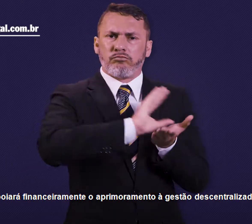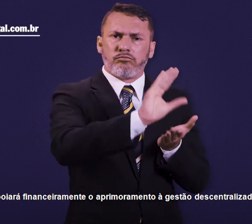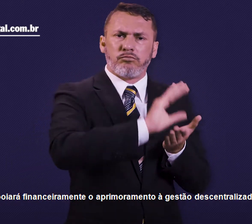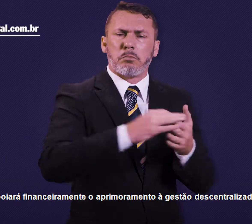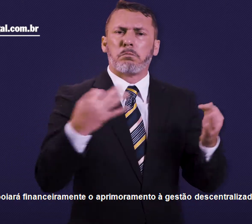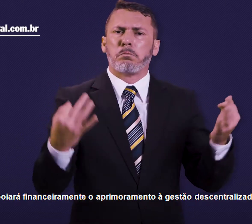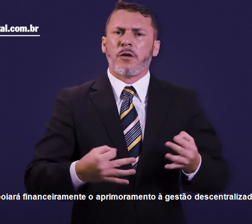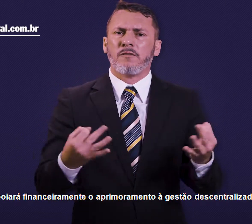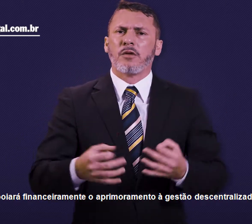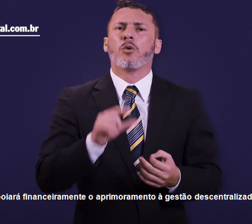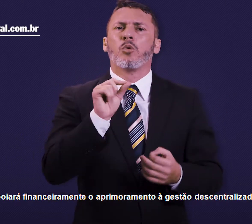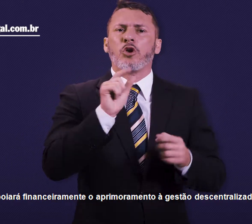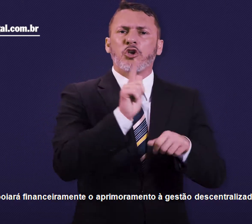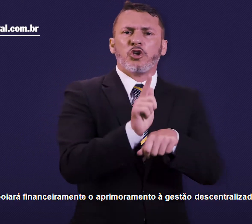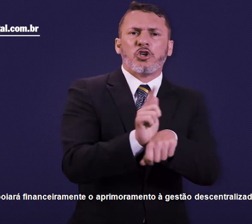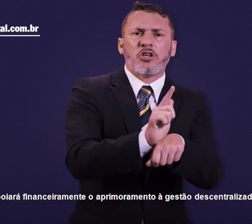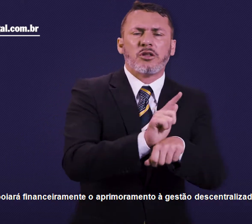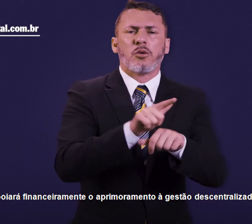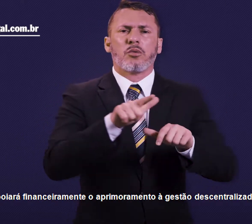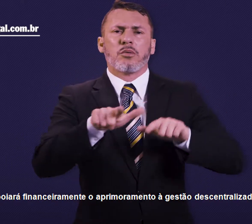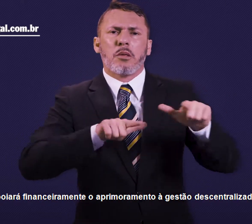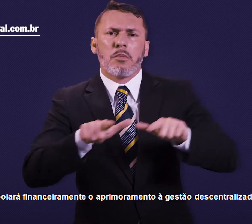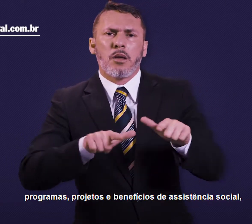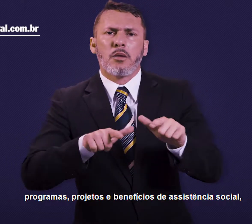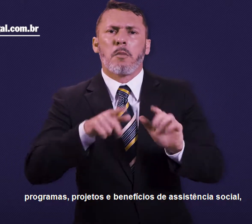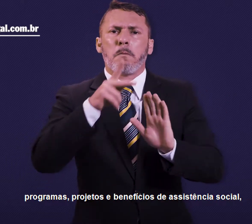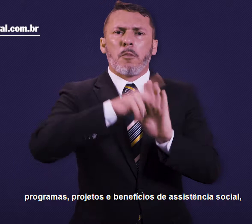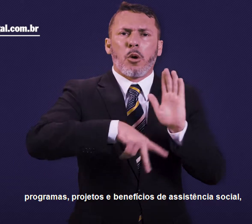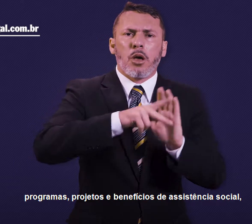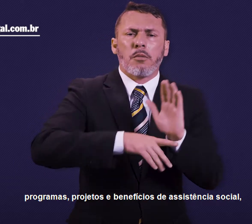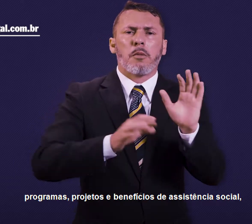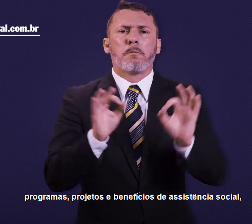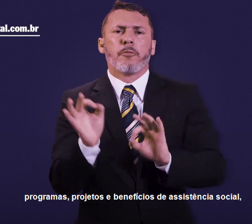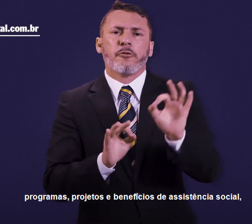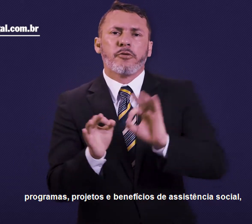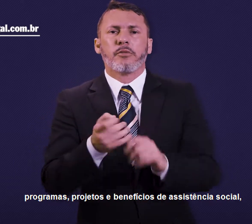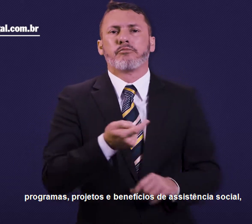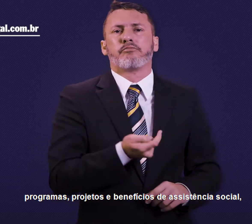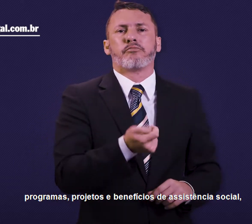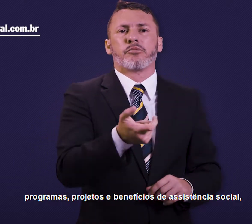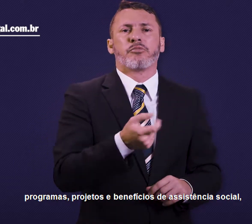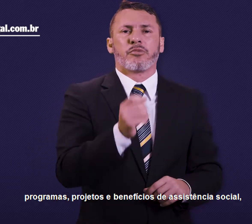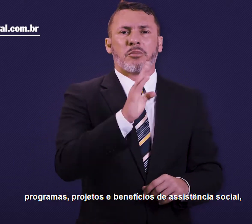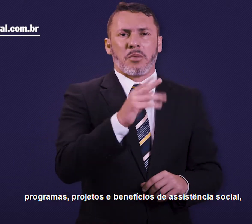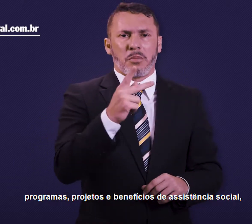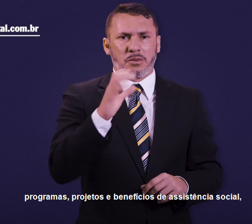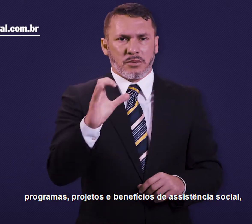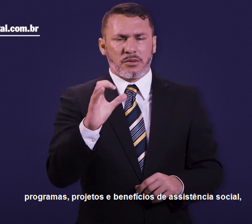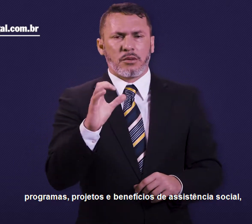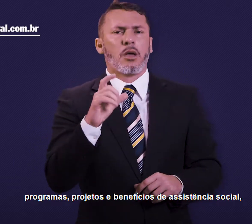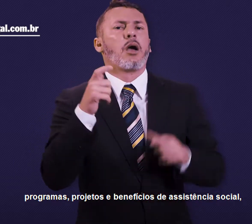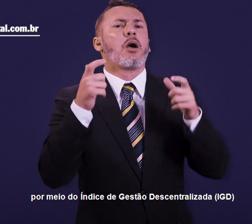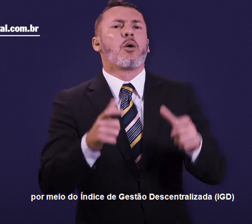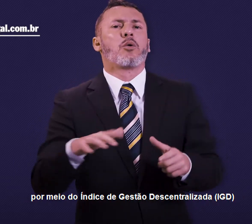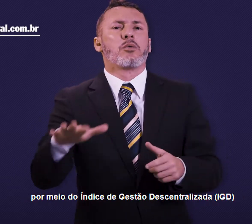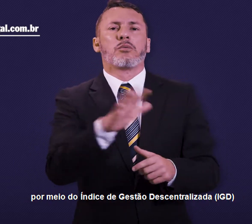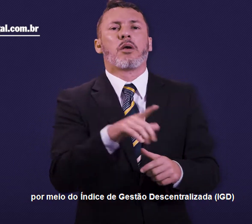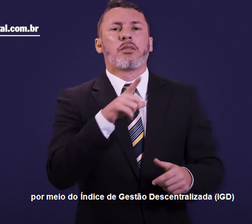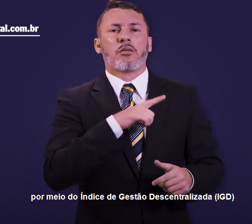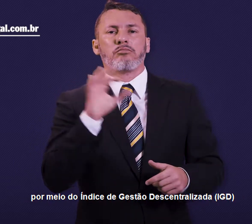aprimoramento à gestão descentralizada dos serviços, programas, projetos e benefícios de assistência social por meio do Índice